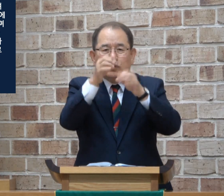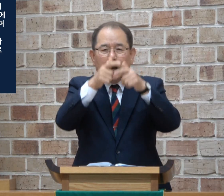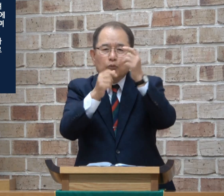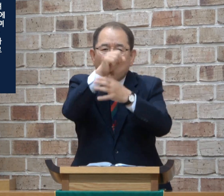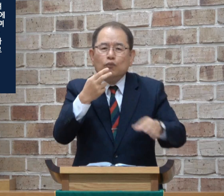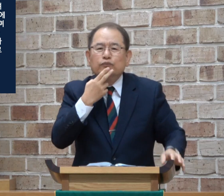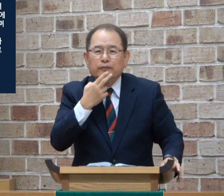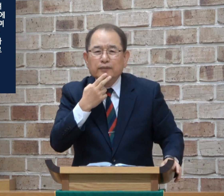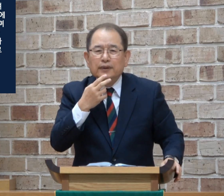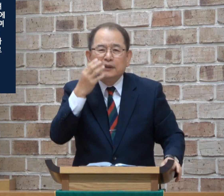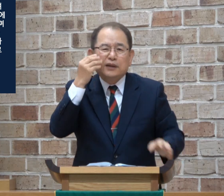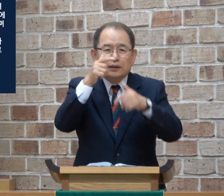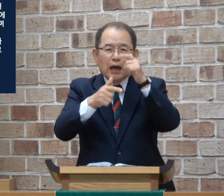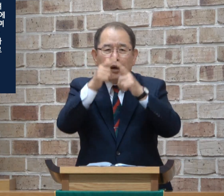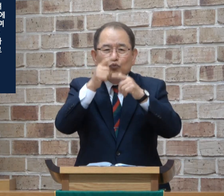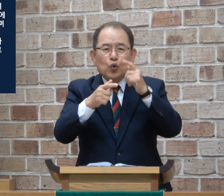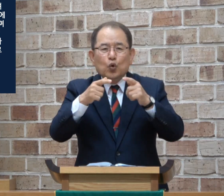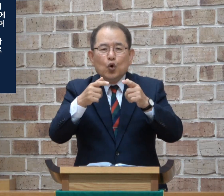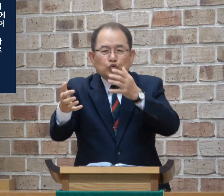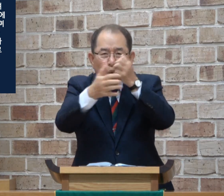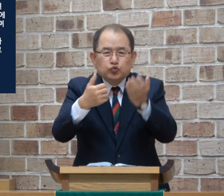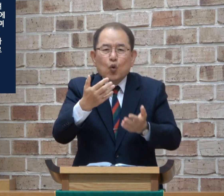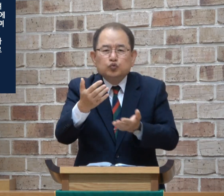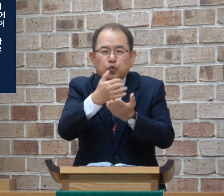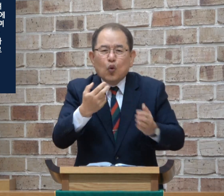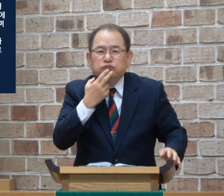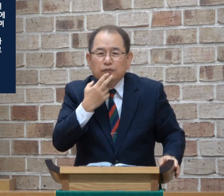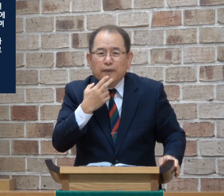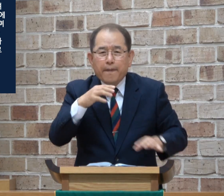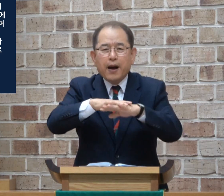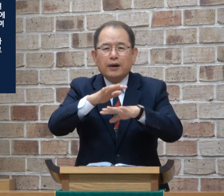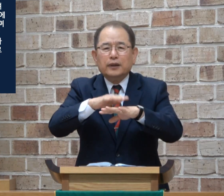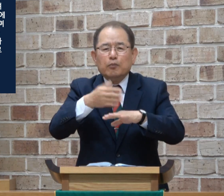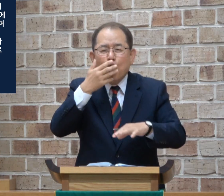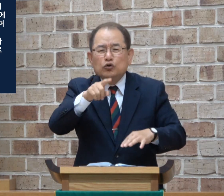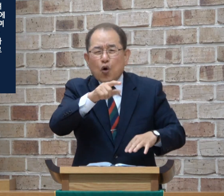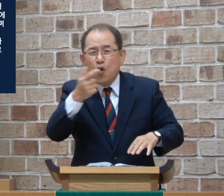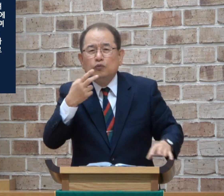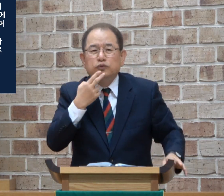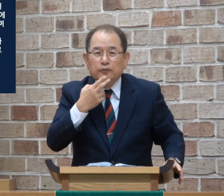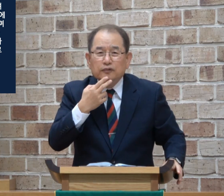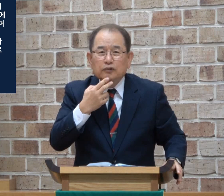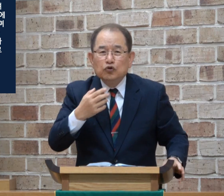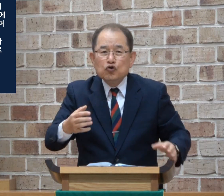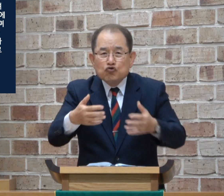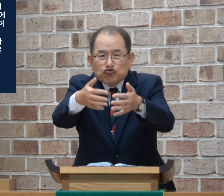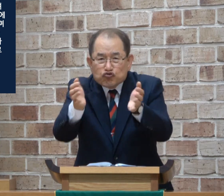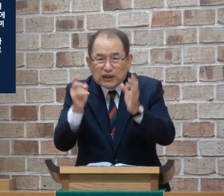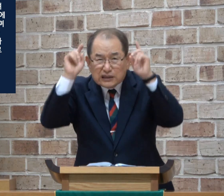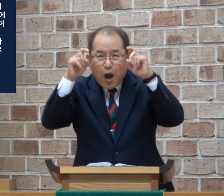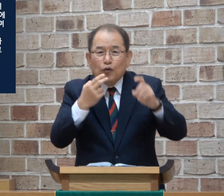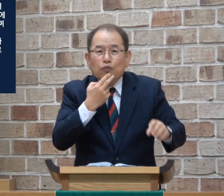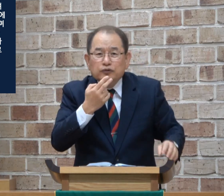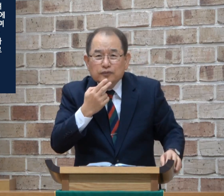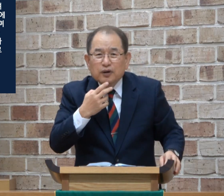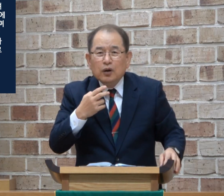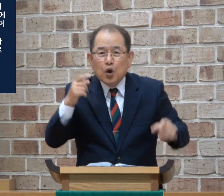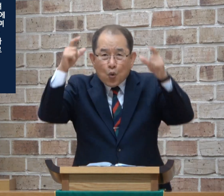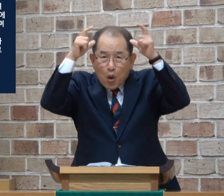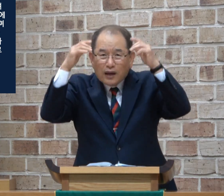감람나무에 소출이 없으며 밭에 먹을 것이 없으며 우리의 양이 없으며 외양간에 소가 없을지라도 나는